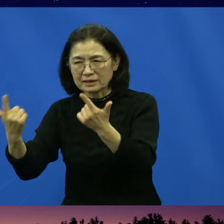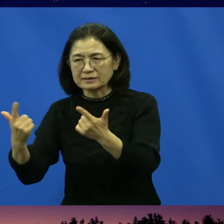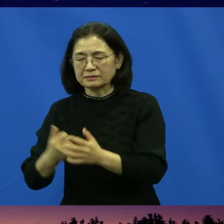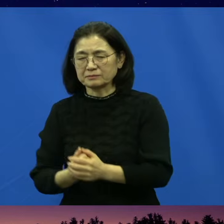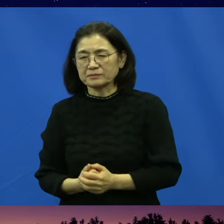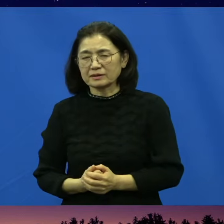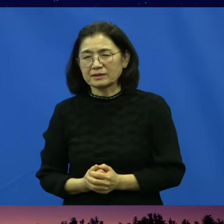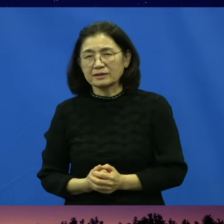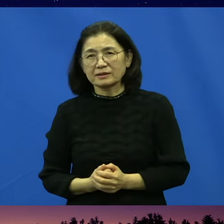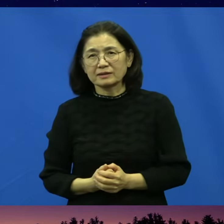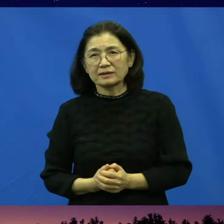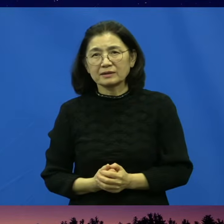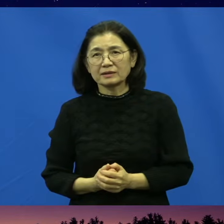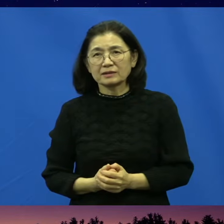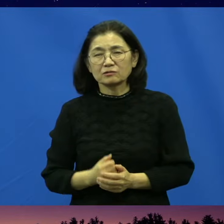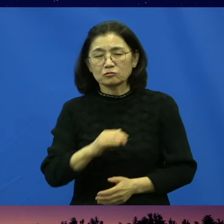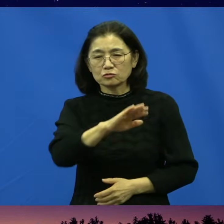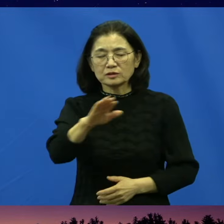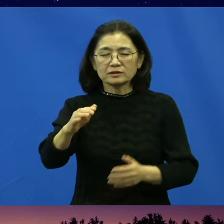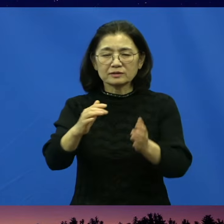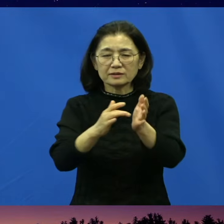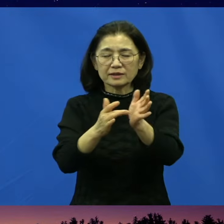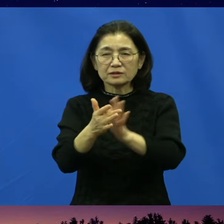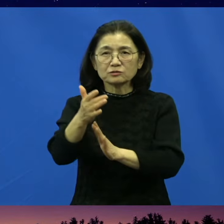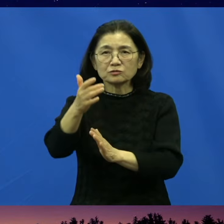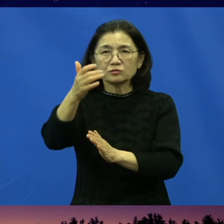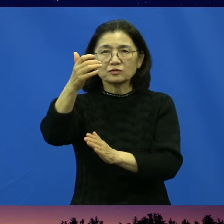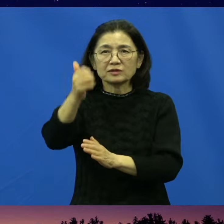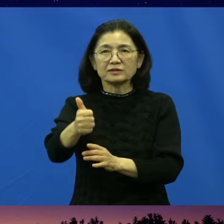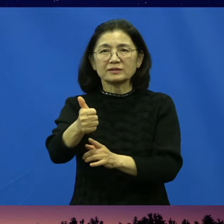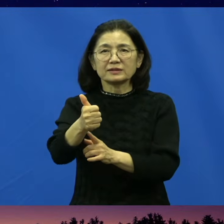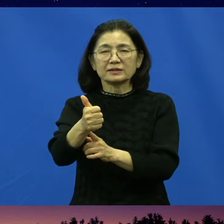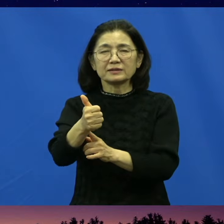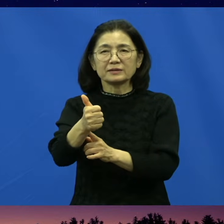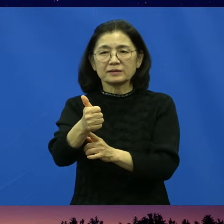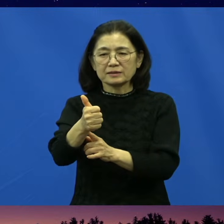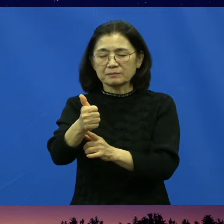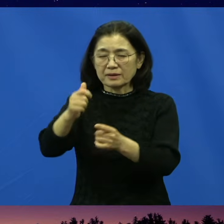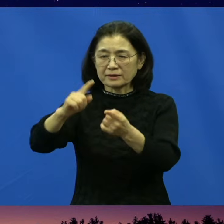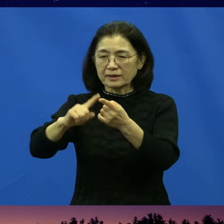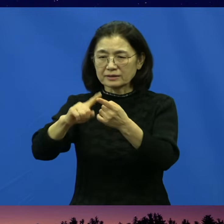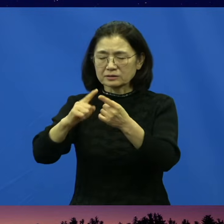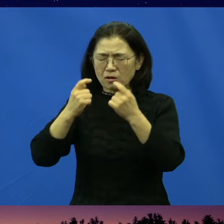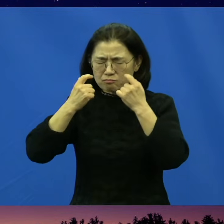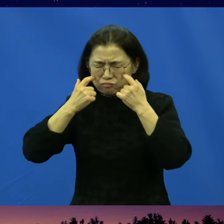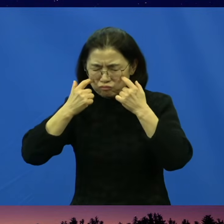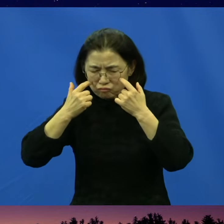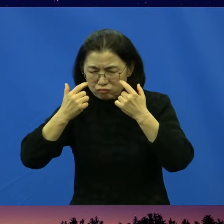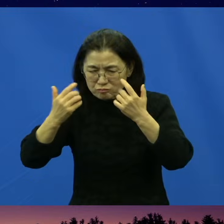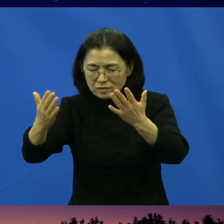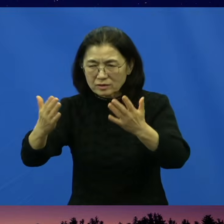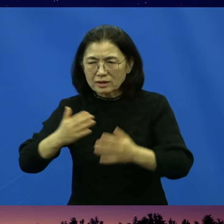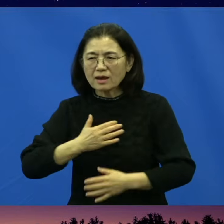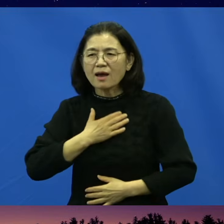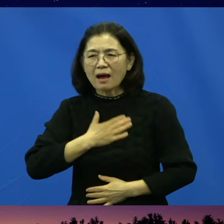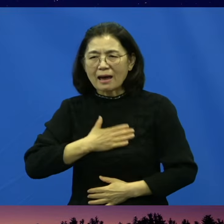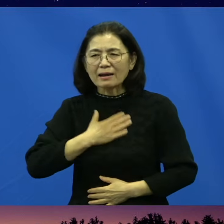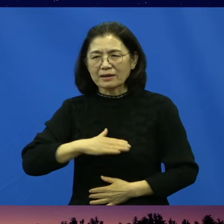그리스도이시죠. 여러분, 우리는 예수님에 대한 그 암, 그것이 우리에게 필요하다는